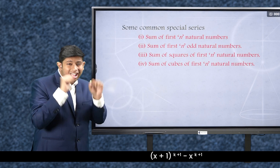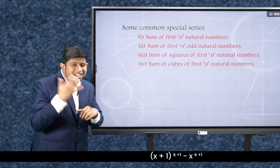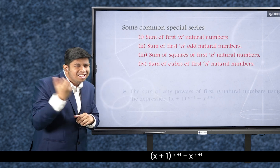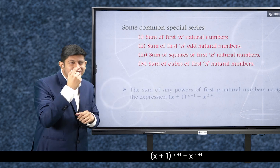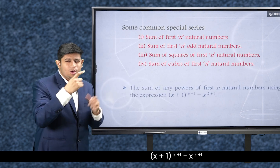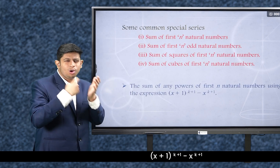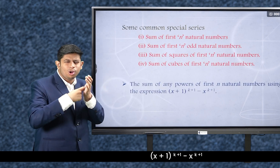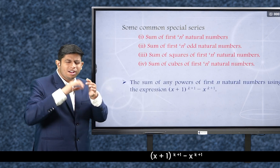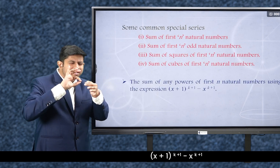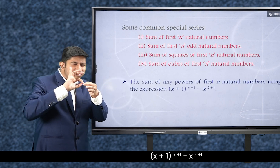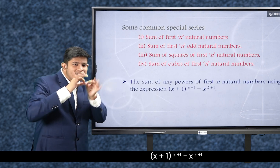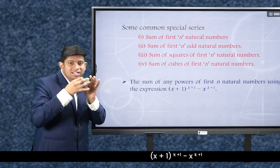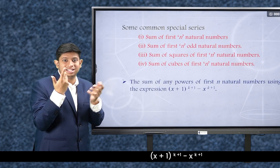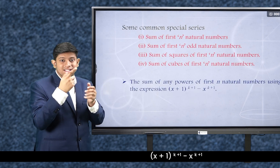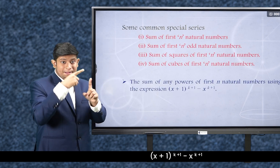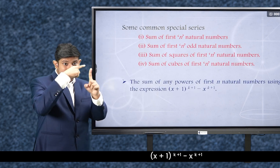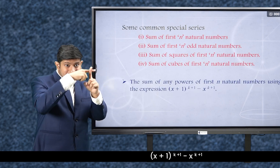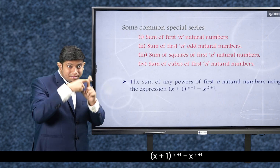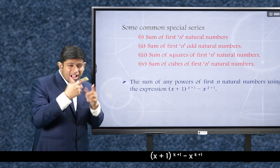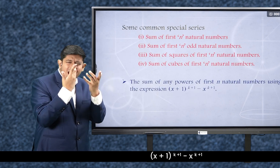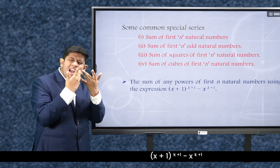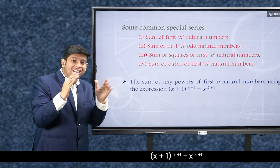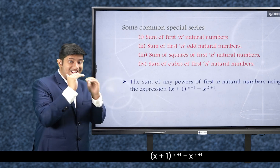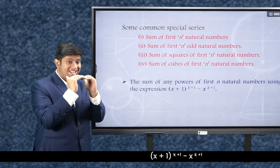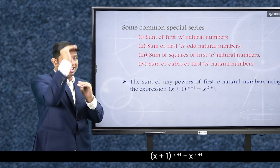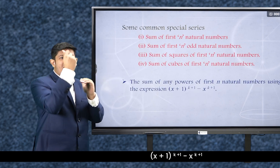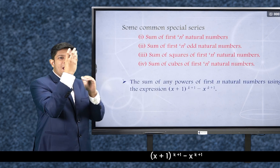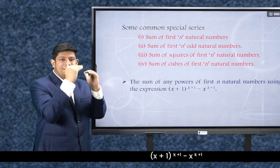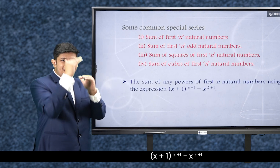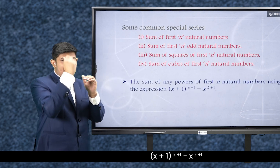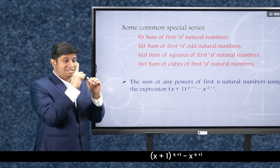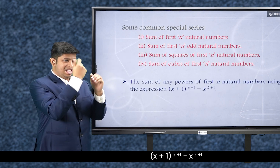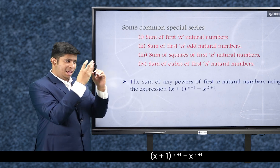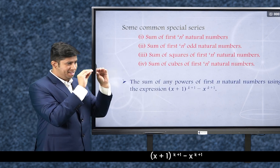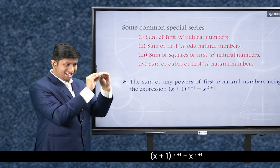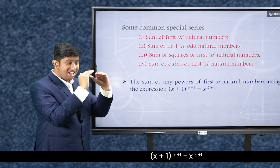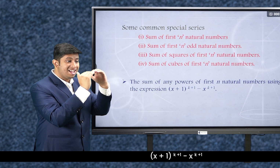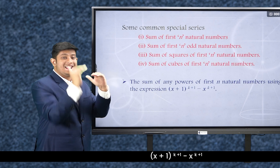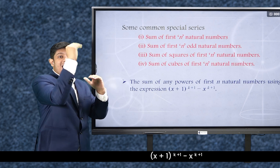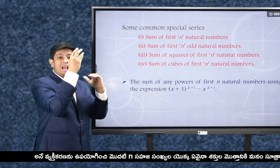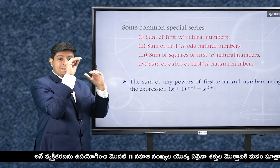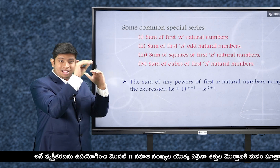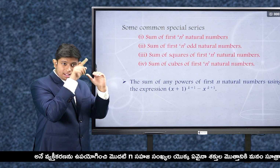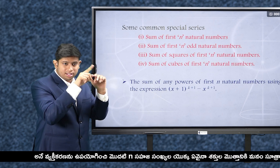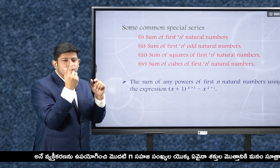x+1 హోల్ పవర్ ఆఫ్ k+1 మైనస్ x పవర్ ఆఫ్ k+1 అనే